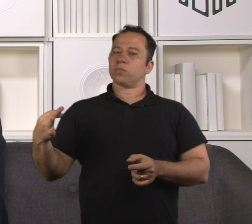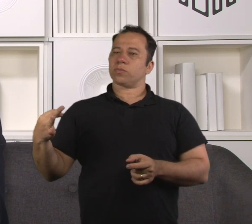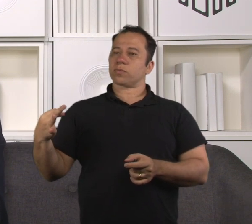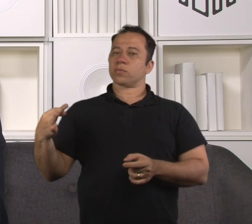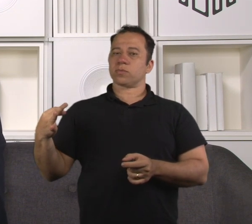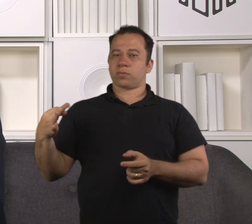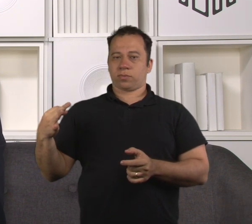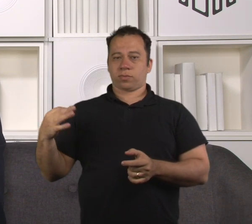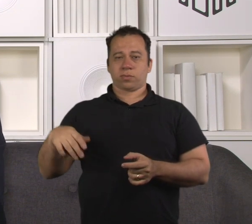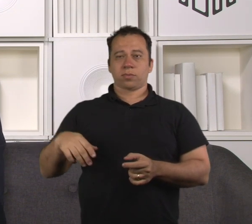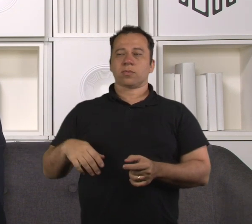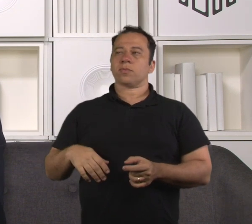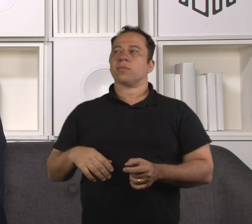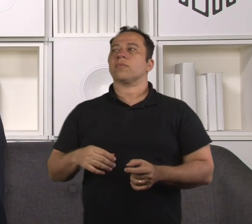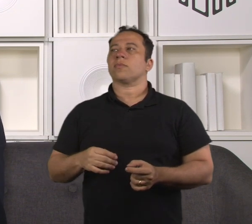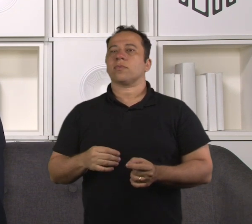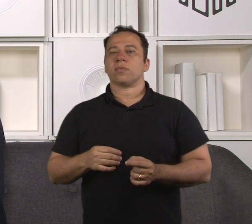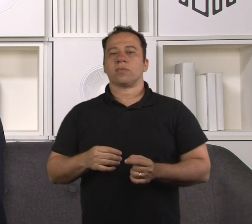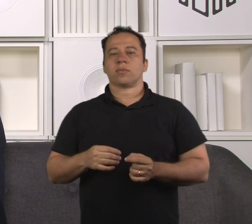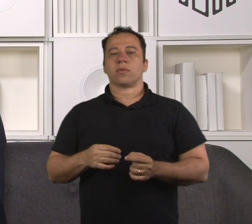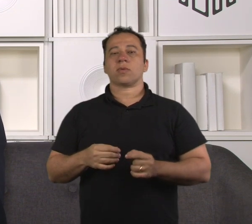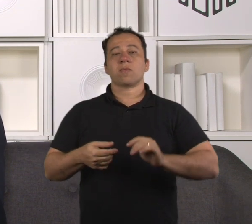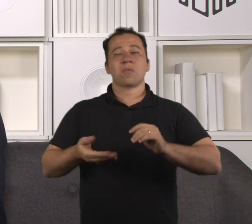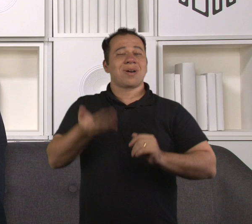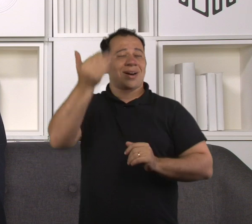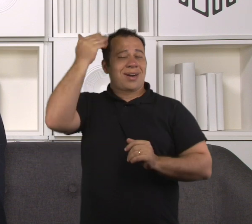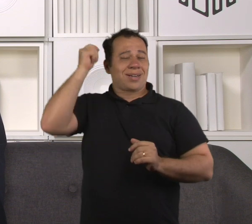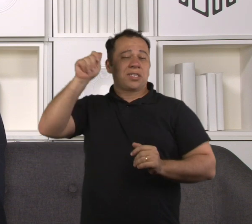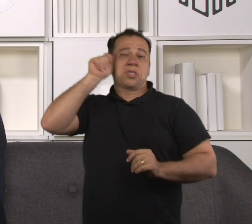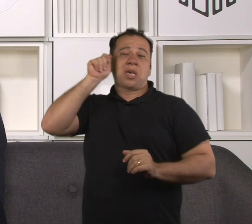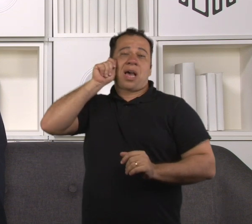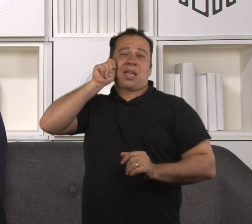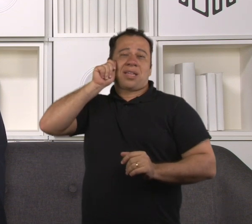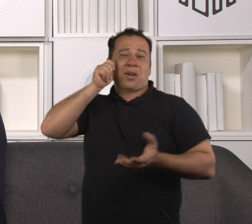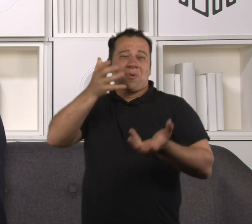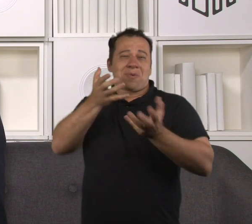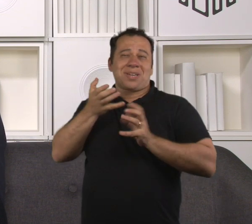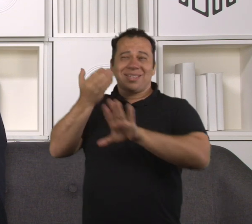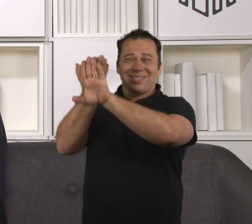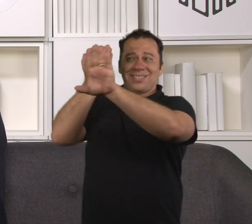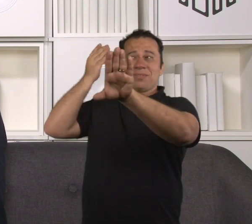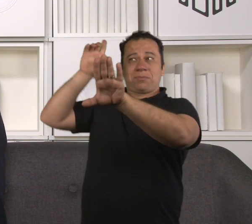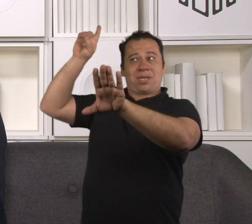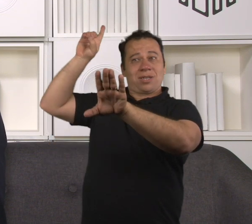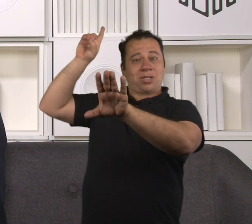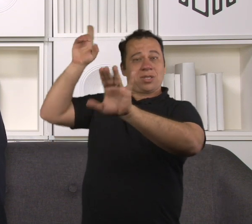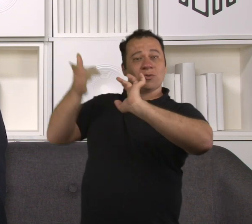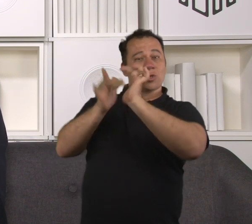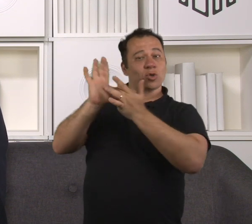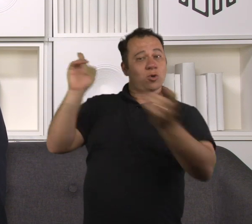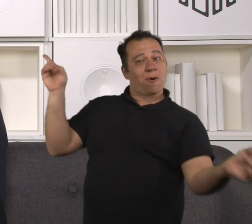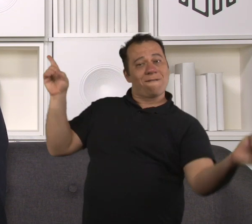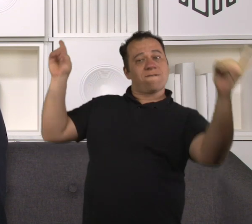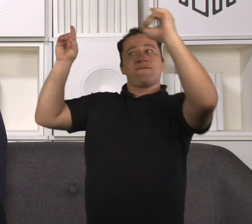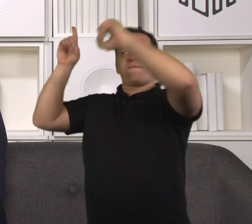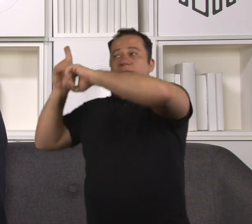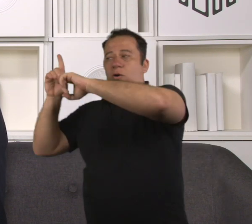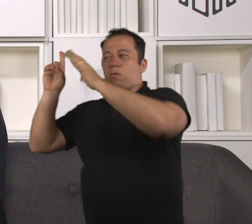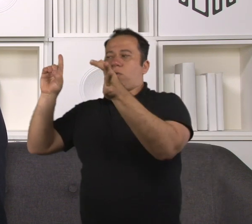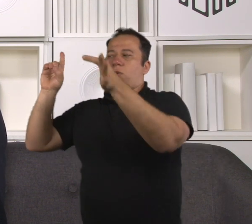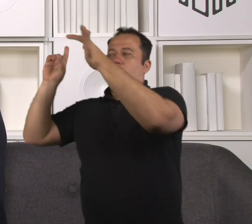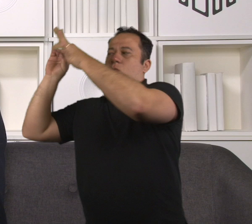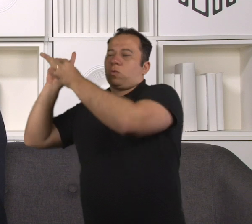para dentro de Deus. É isso que Jesus faz. Ele mergulha na existência humana e